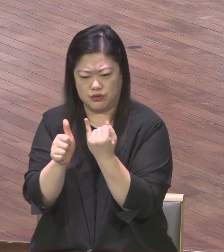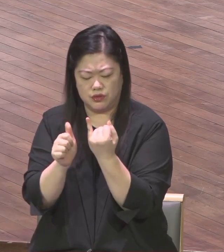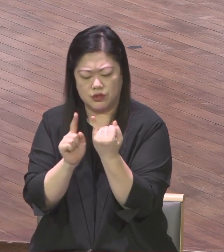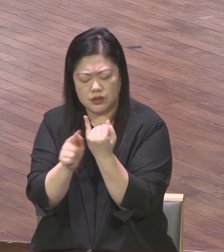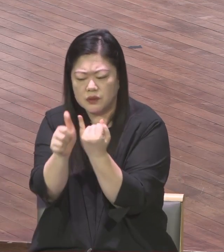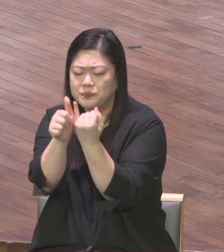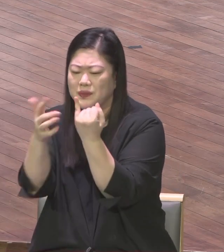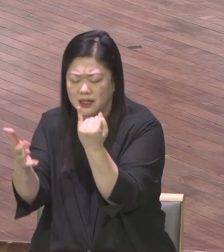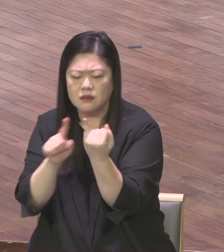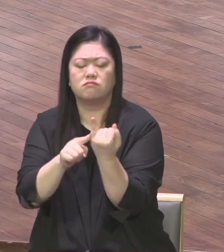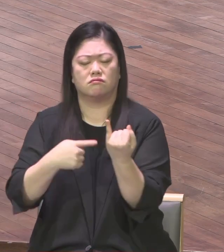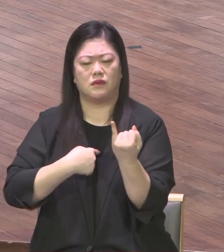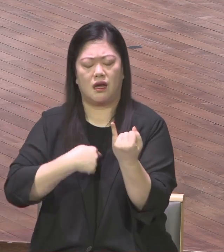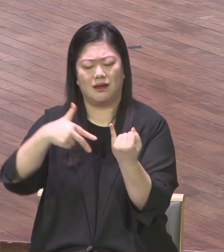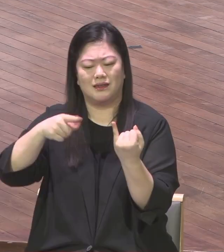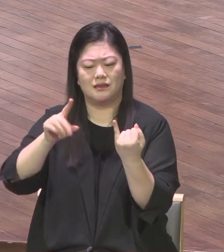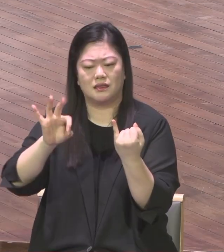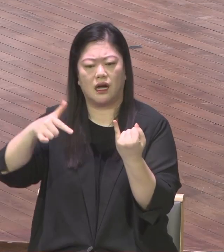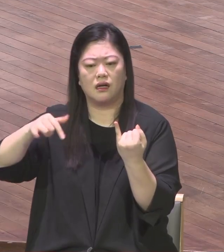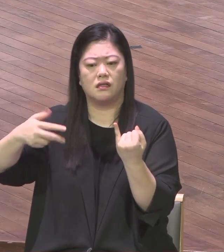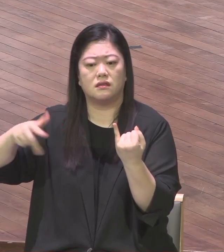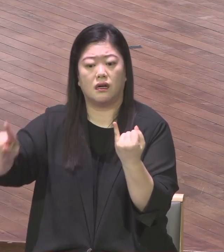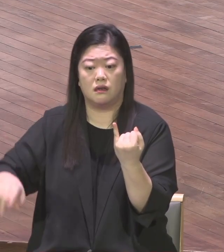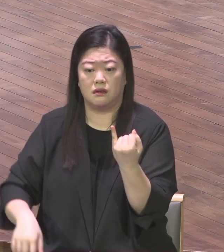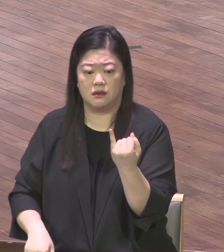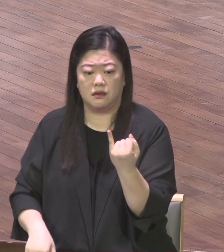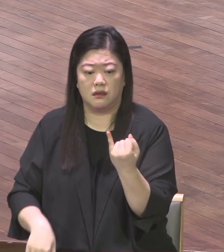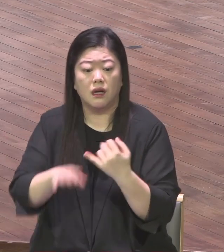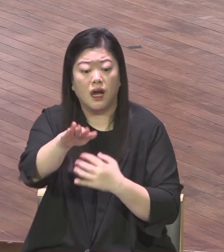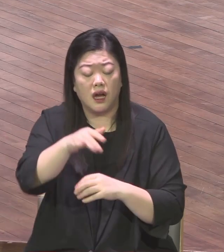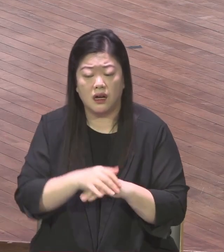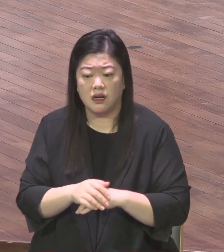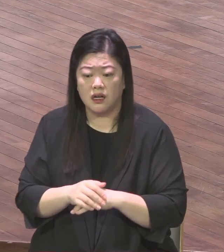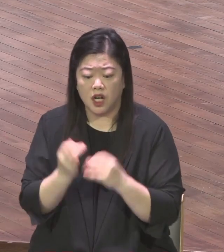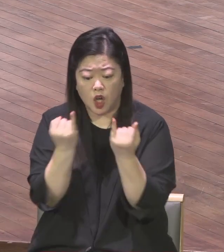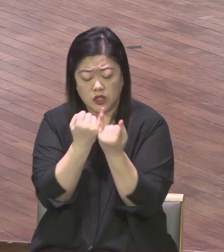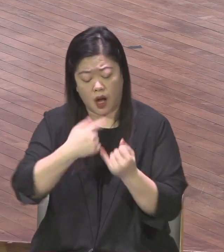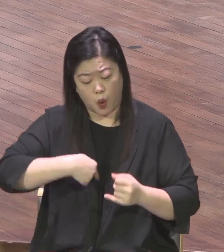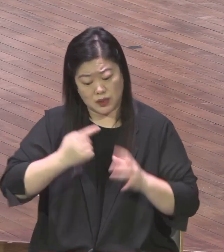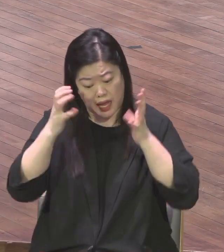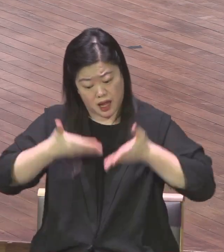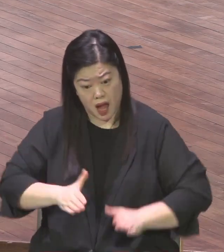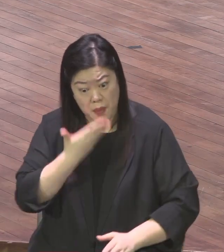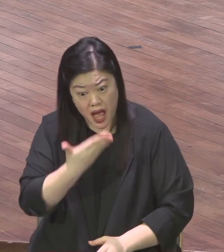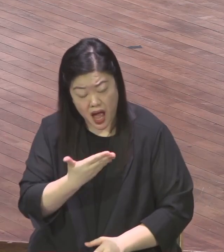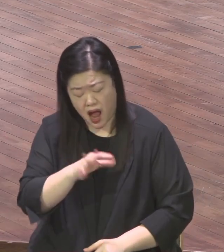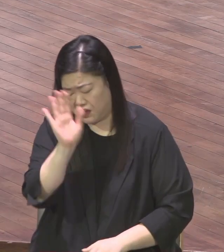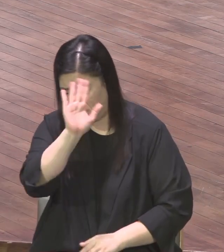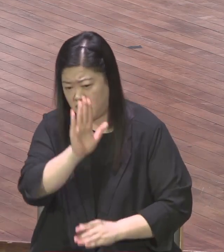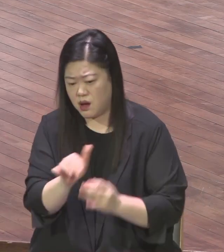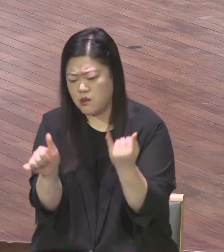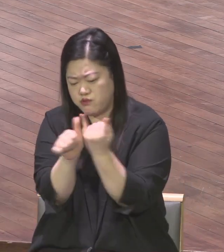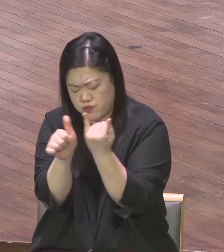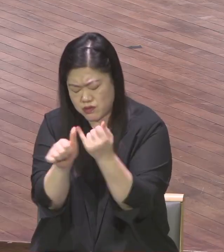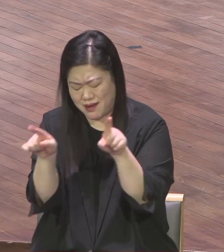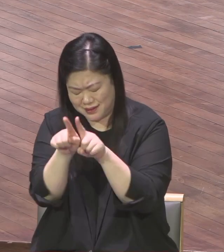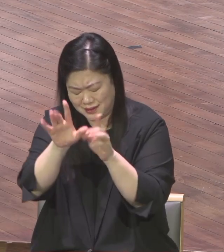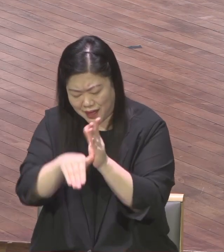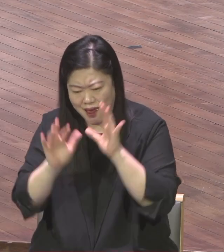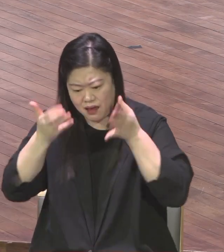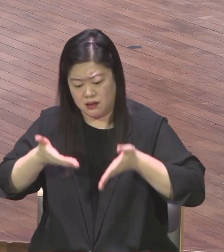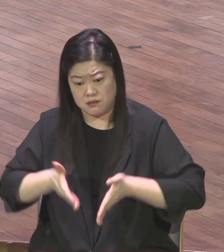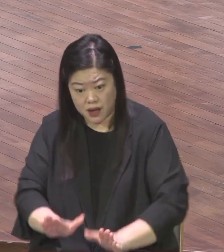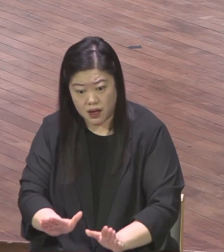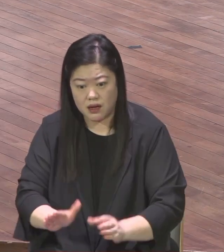그래야 자녀가 날 거 아니냐? 부모가. 우리 영계 성도들은 아니지.